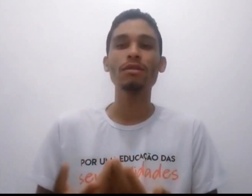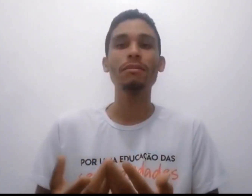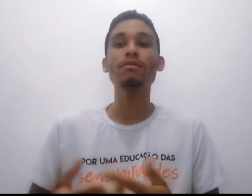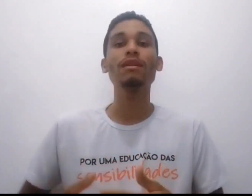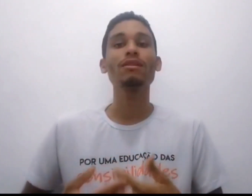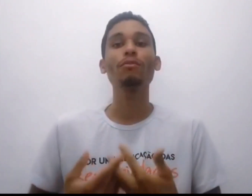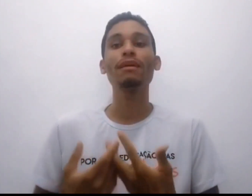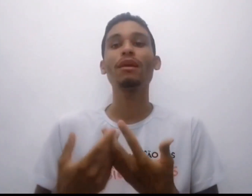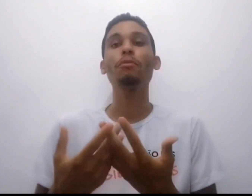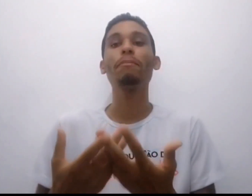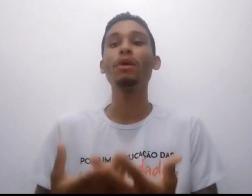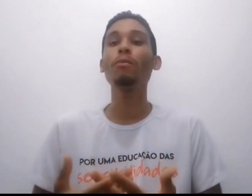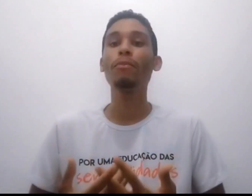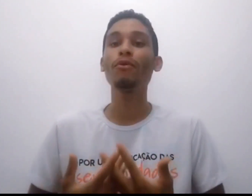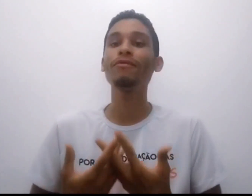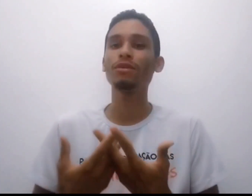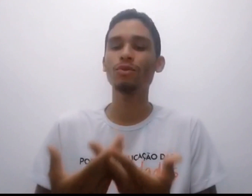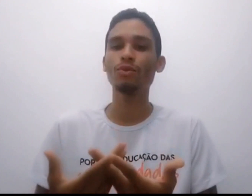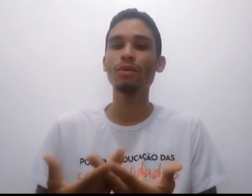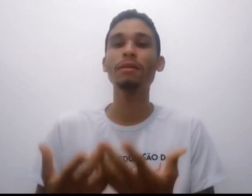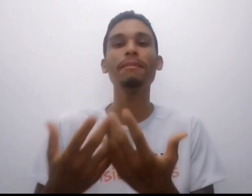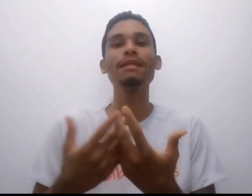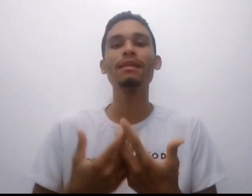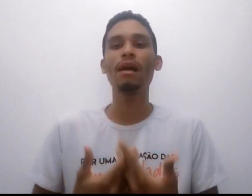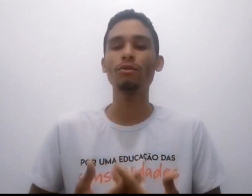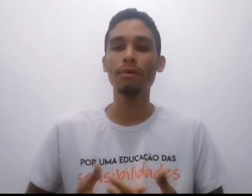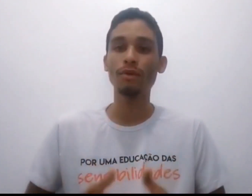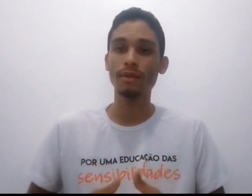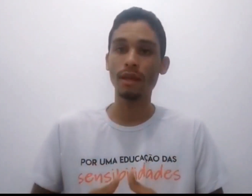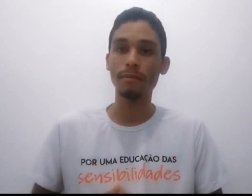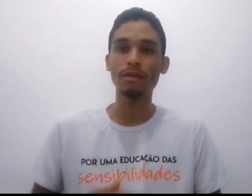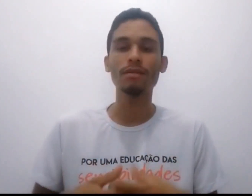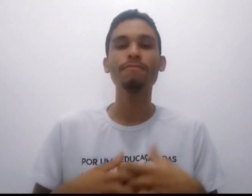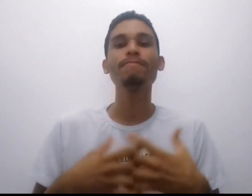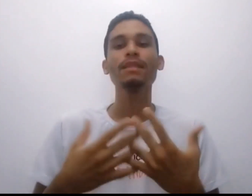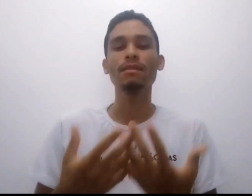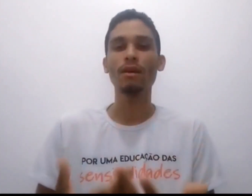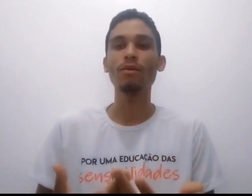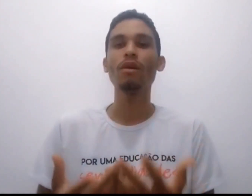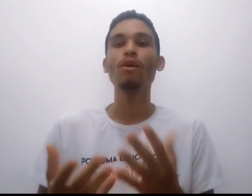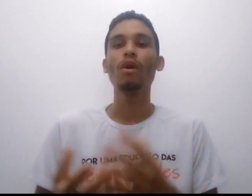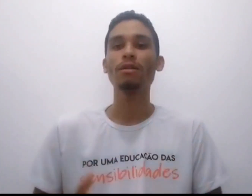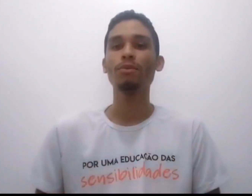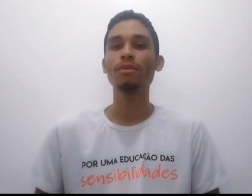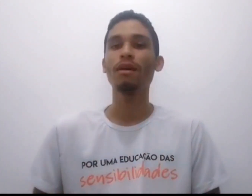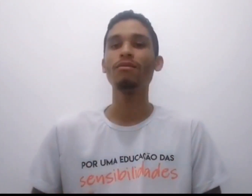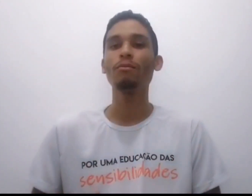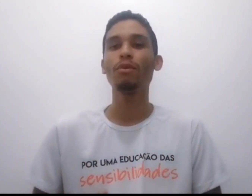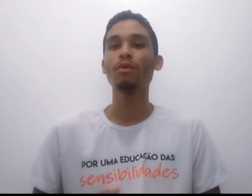conhecimento está sendo passado pelo professor e mediado pelo intérprete. Então, O responsável pelo